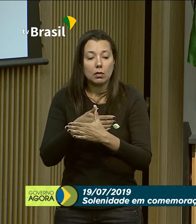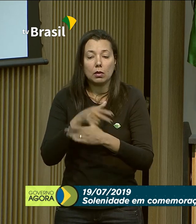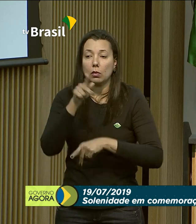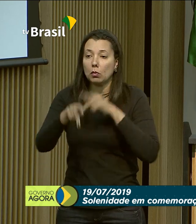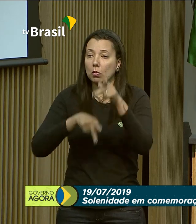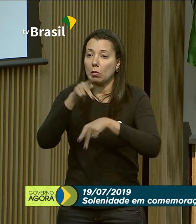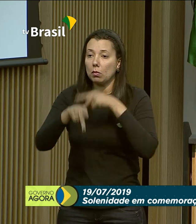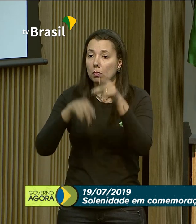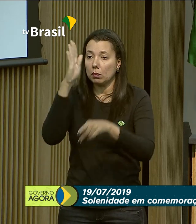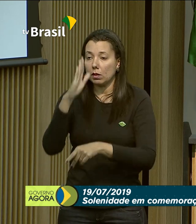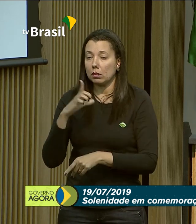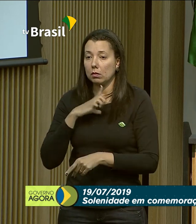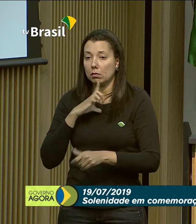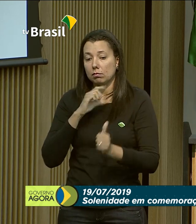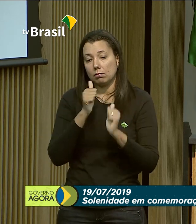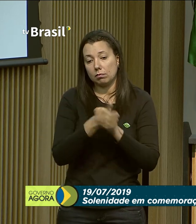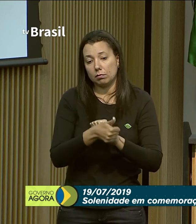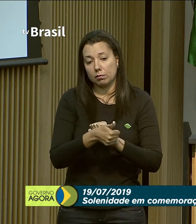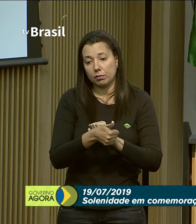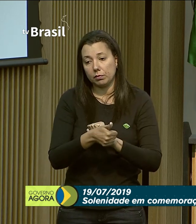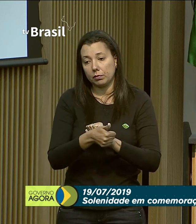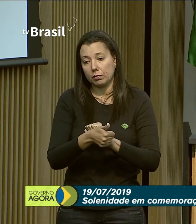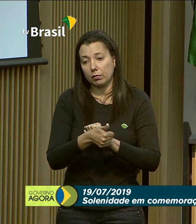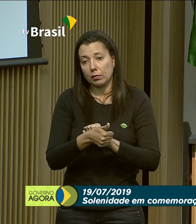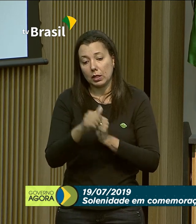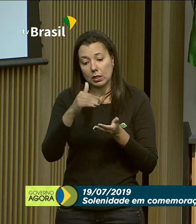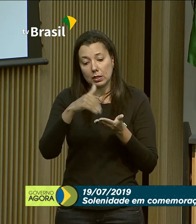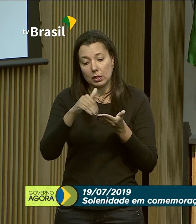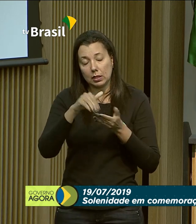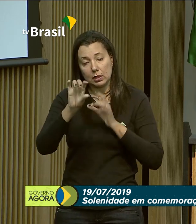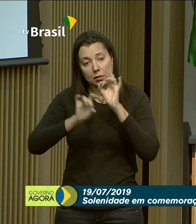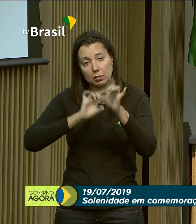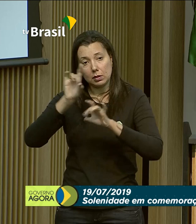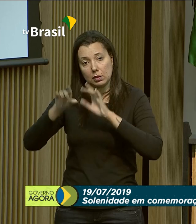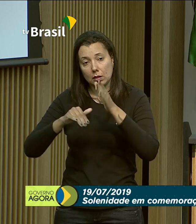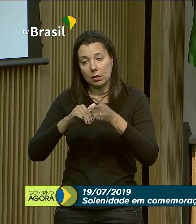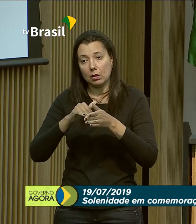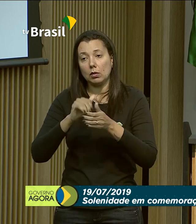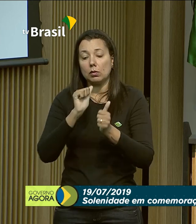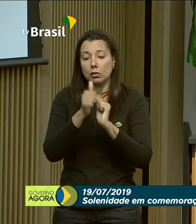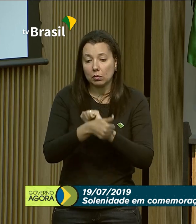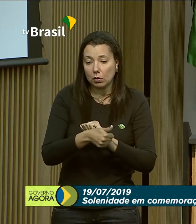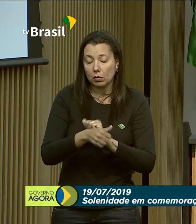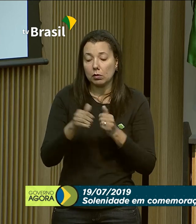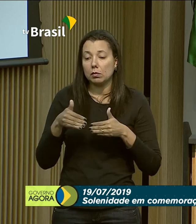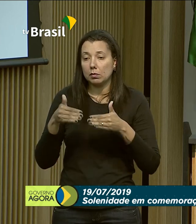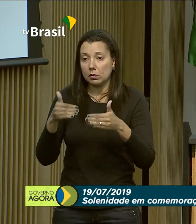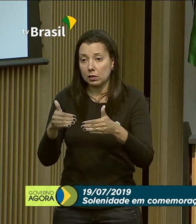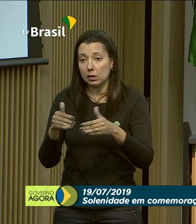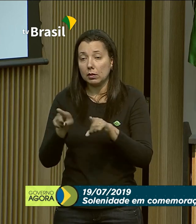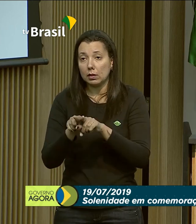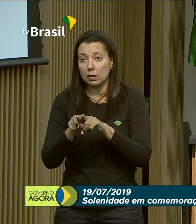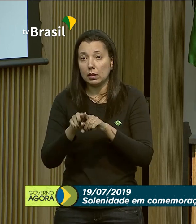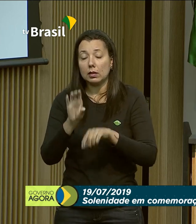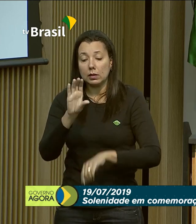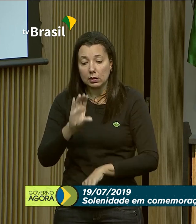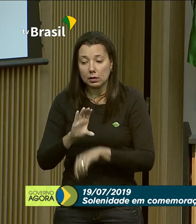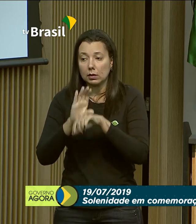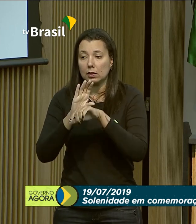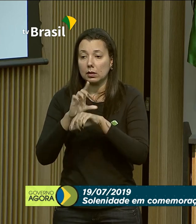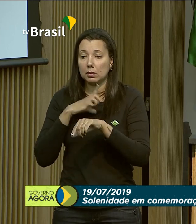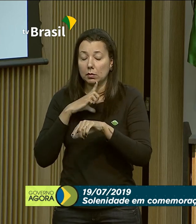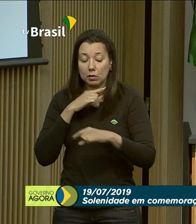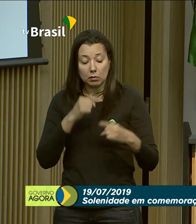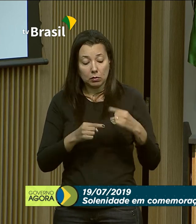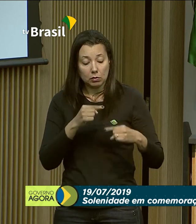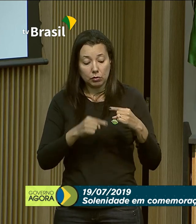este esporte. A Secretaria Especial de Esporte do Ministério da Cidadania é responsável por construir uma